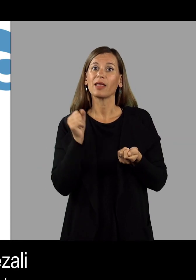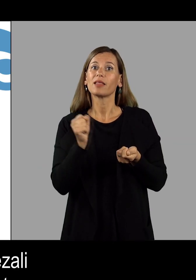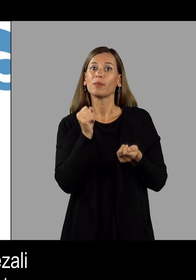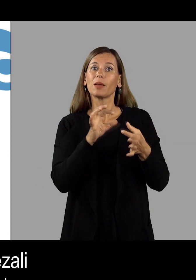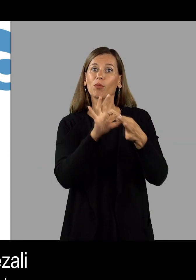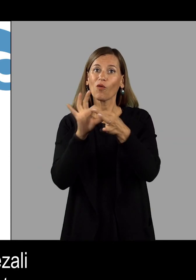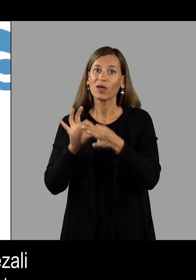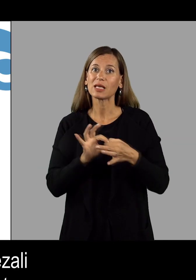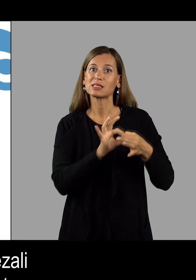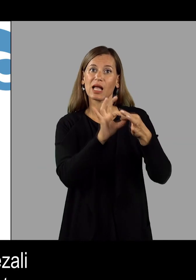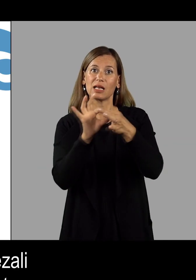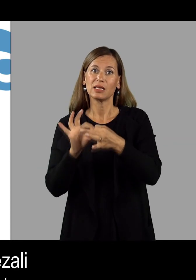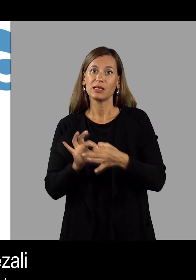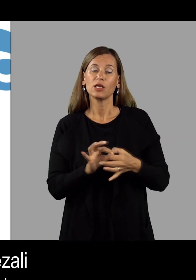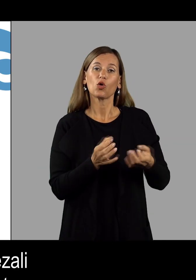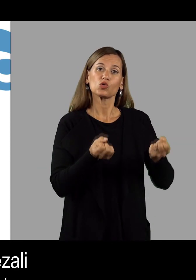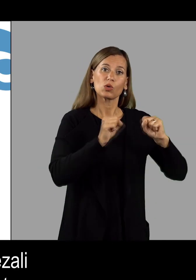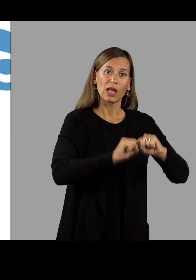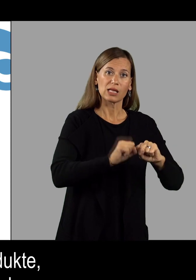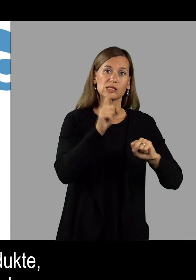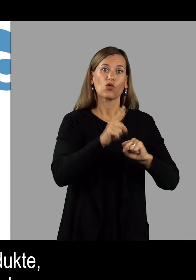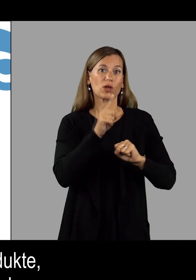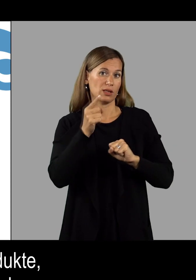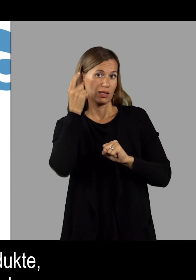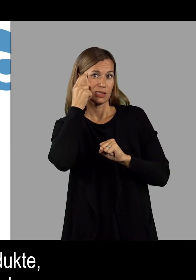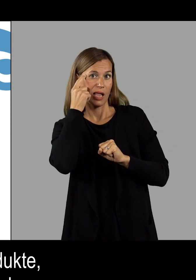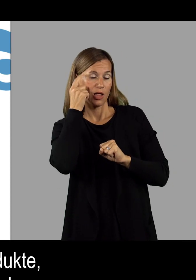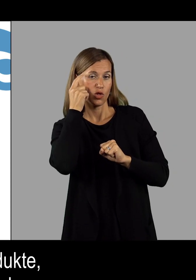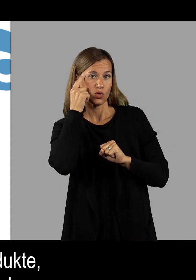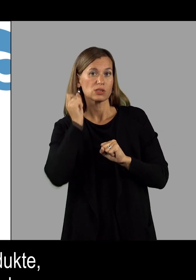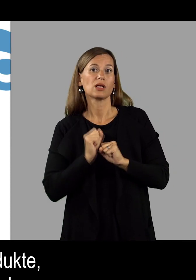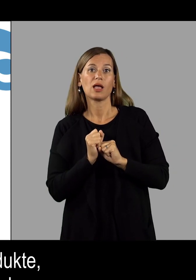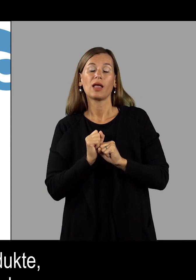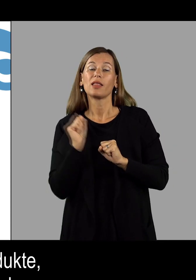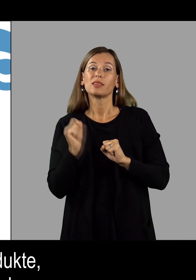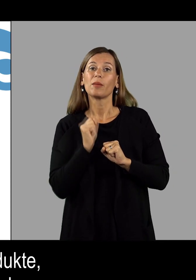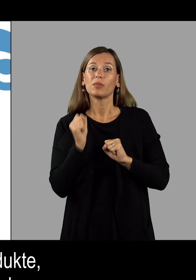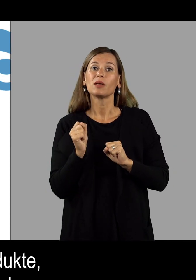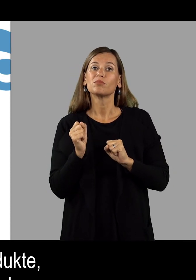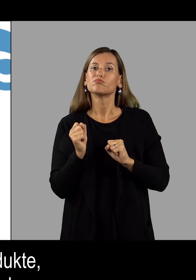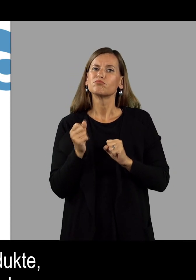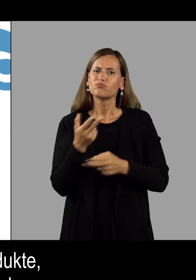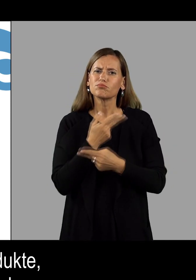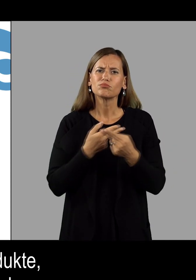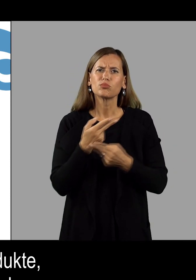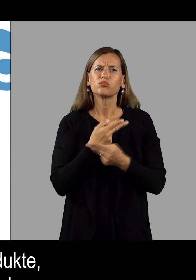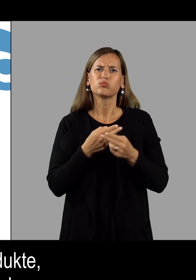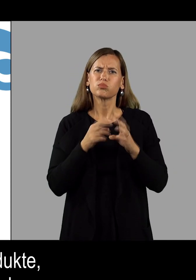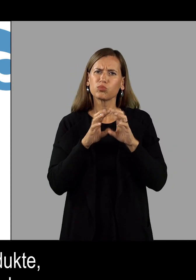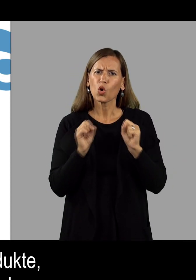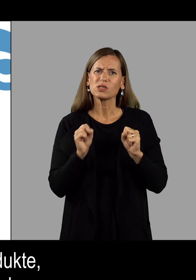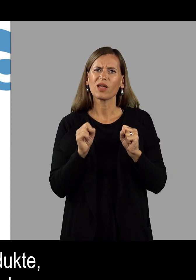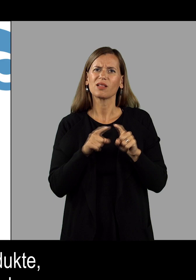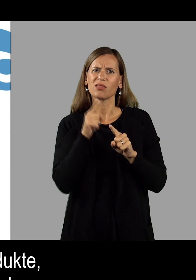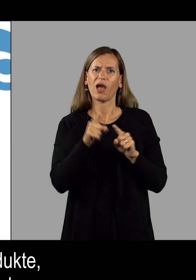področja slovenske strategije pametne specializacije, zlasti pa na področje pametna mesta in